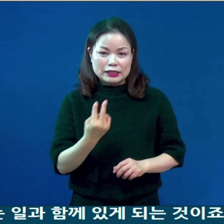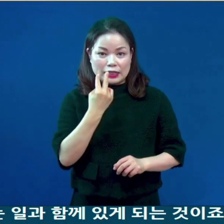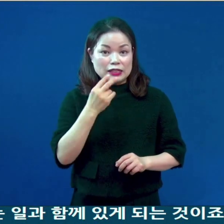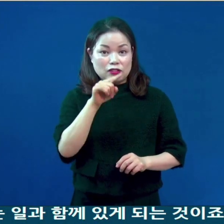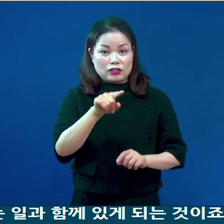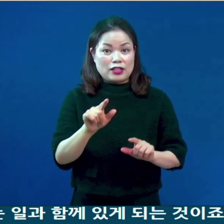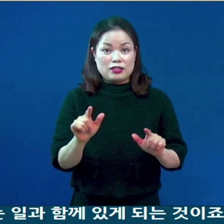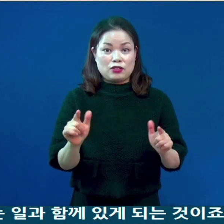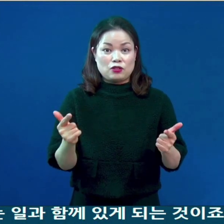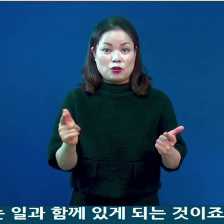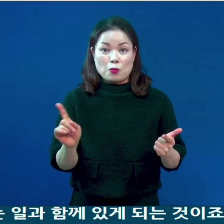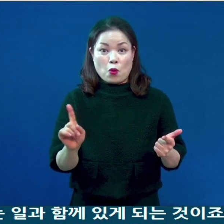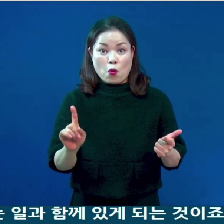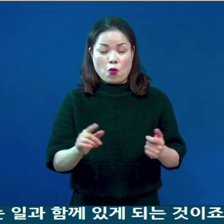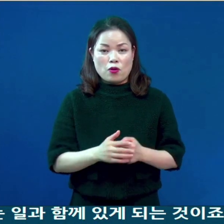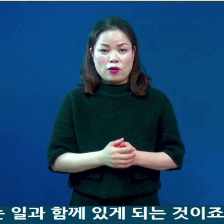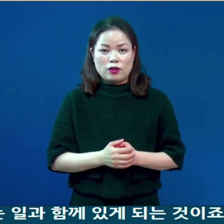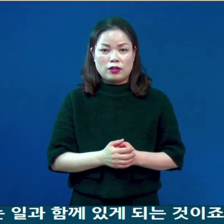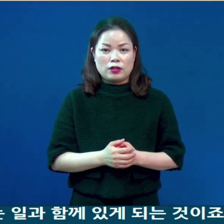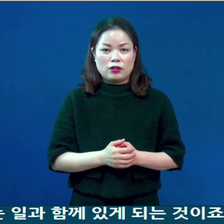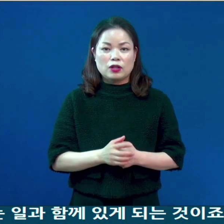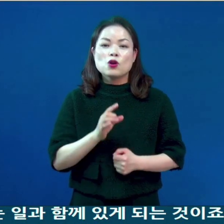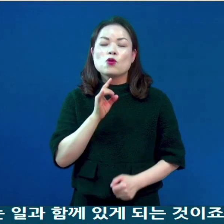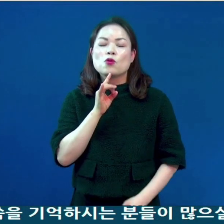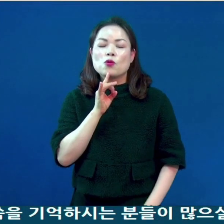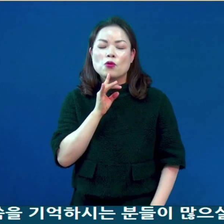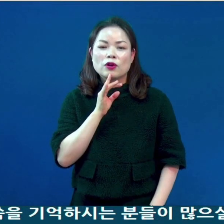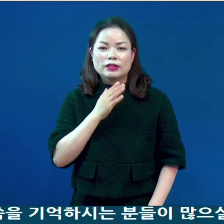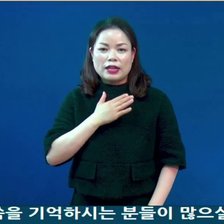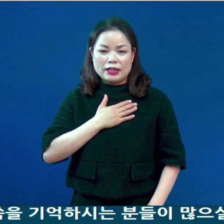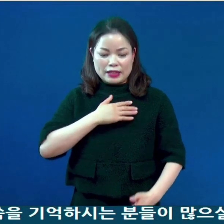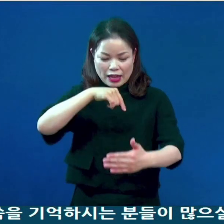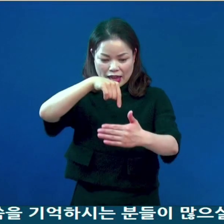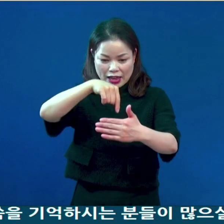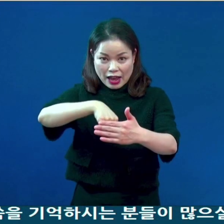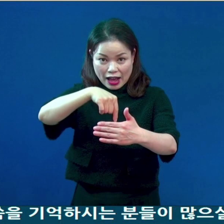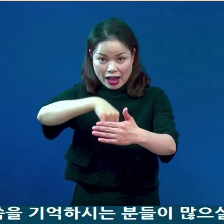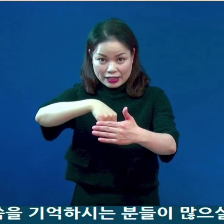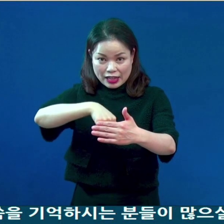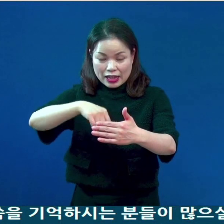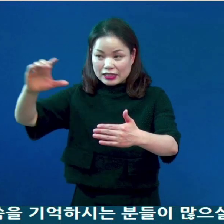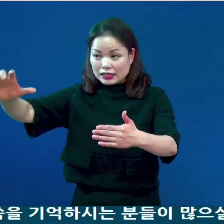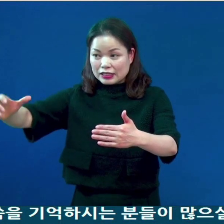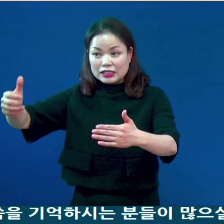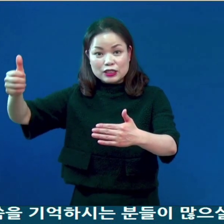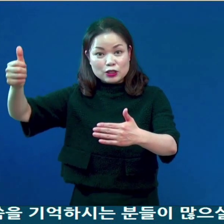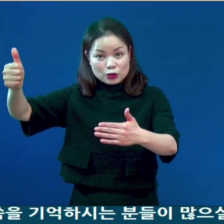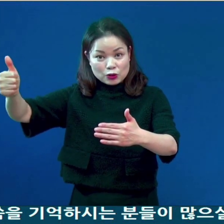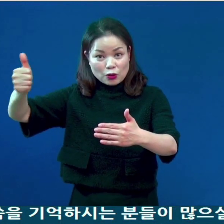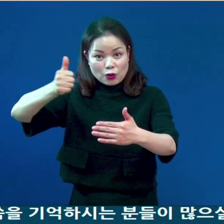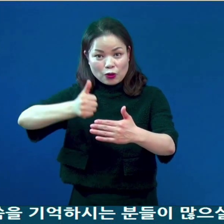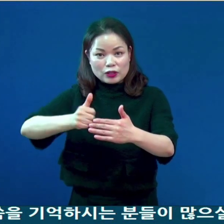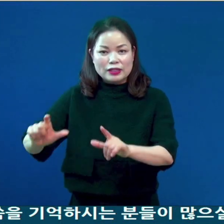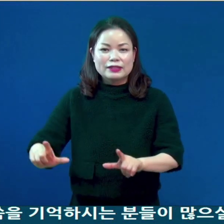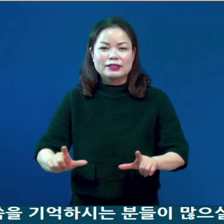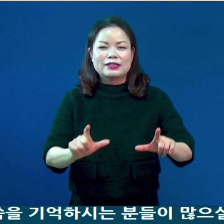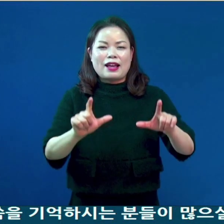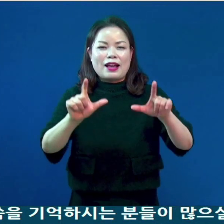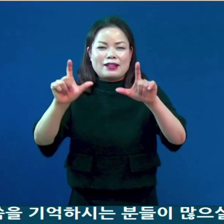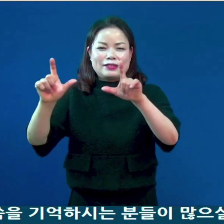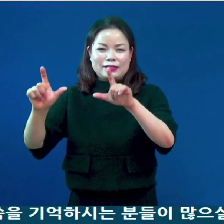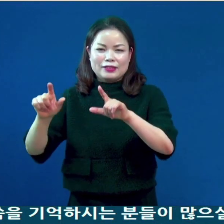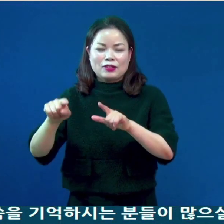아니요, 뭐라고 되어 있습니까? 오직 내 안에 그리스도께서 사시는